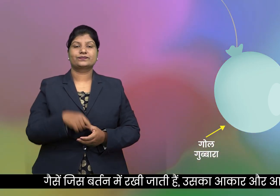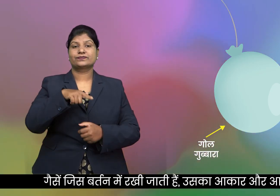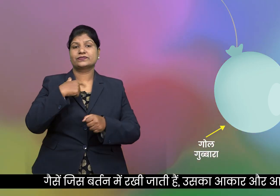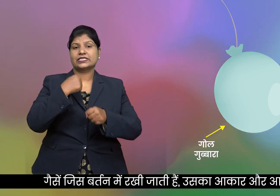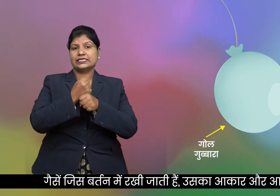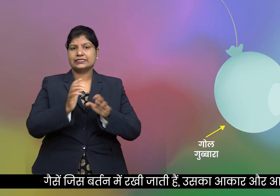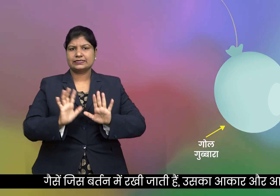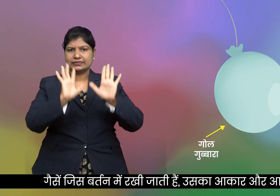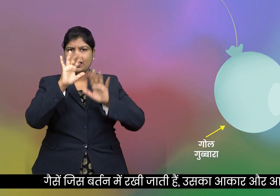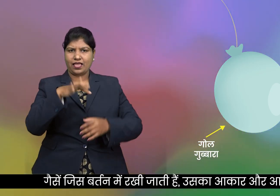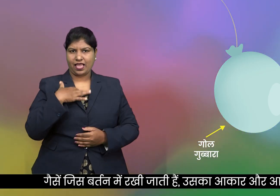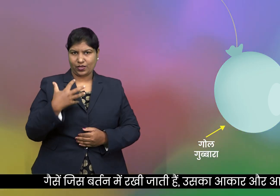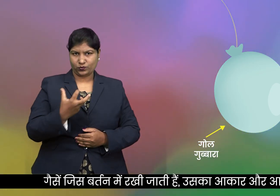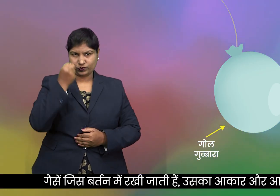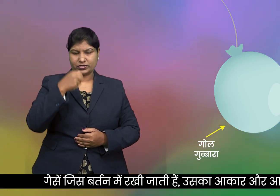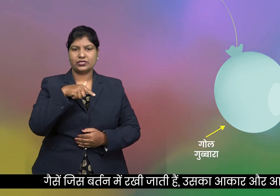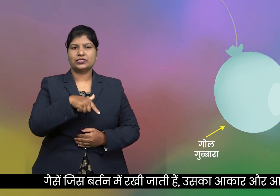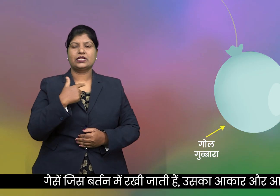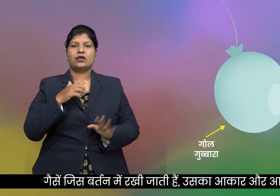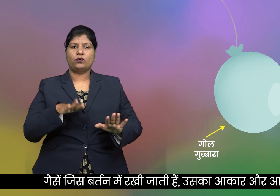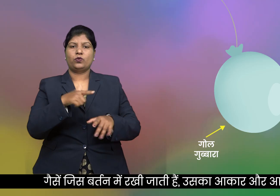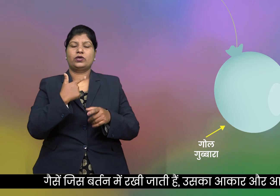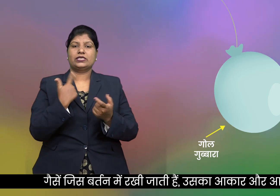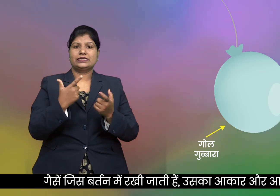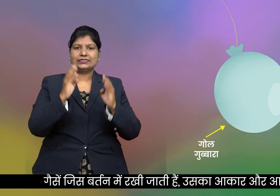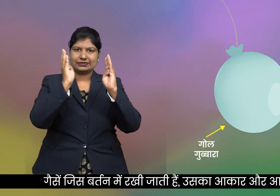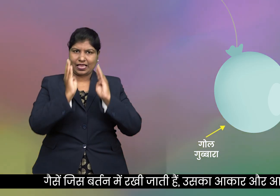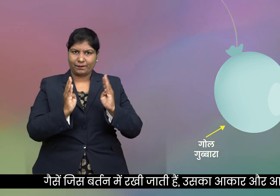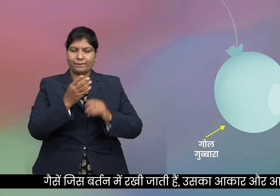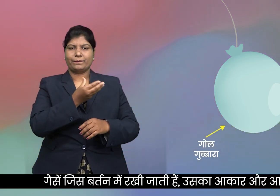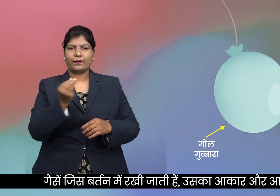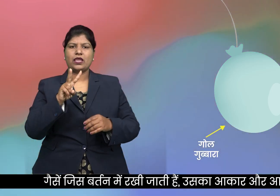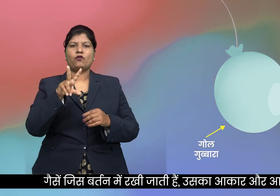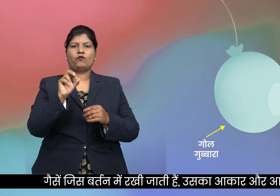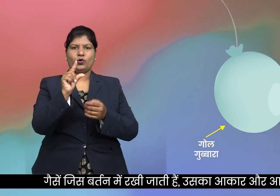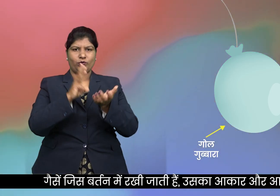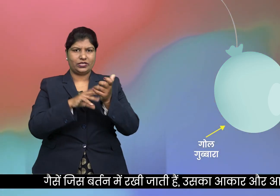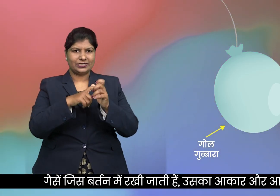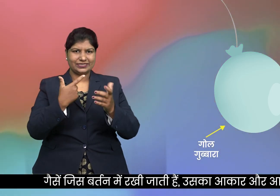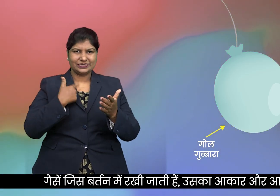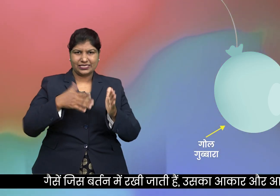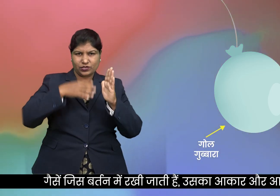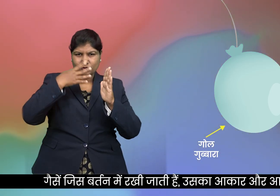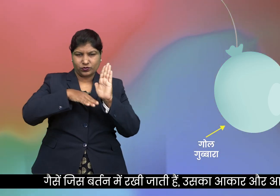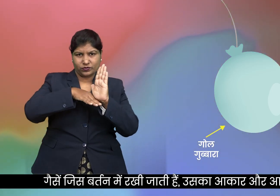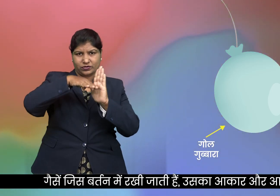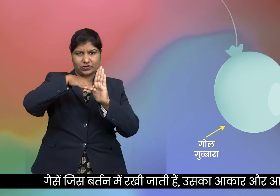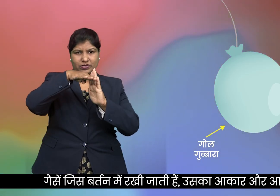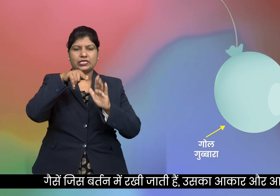गैसें जिस बर्तन में रखी जाती है उसका आकार और आयतन ग्रहण कर